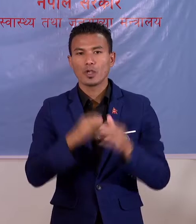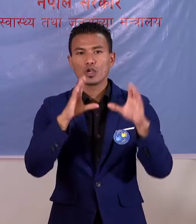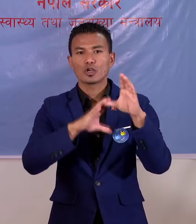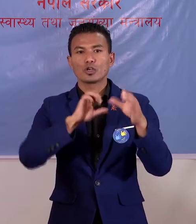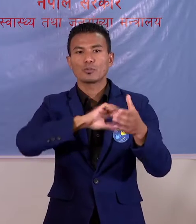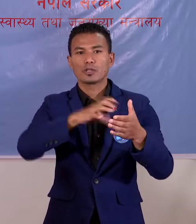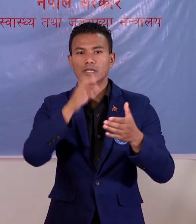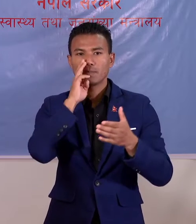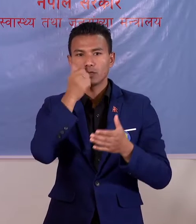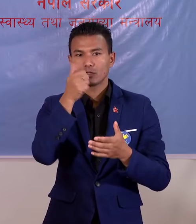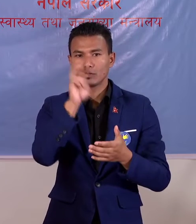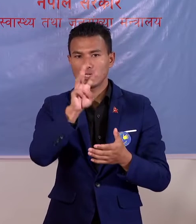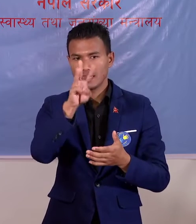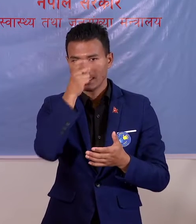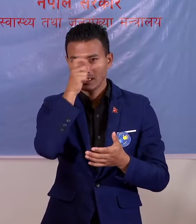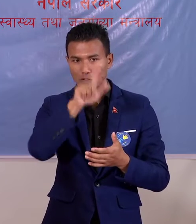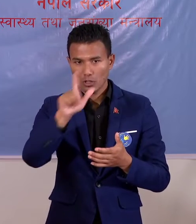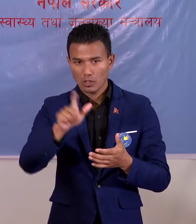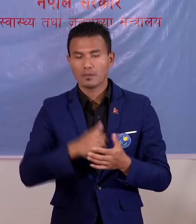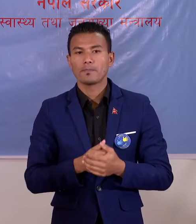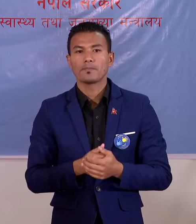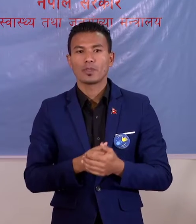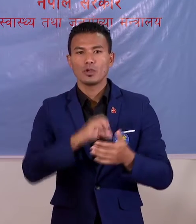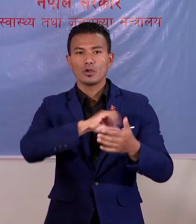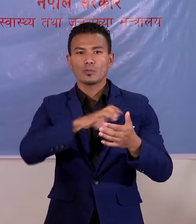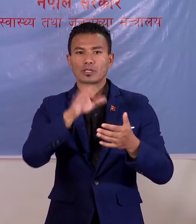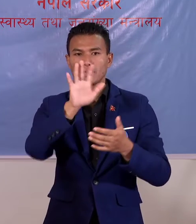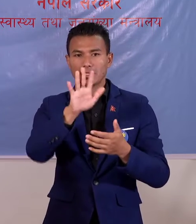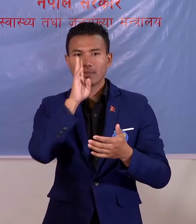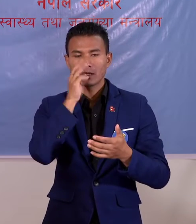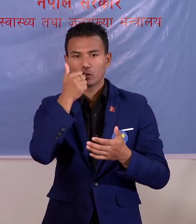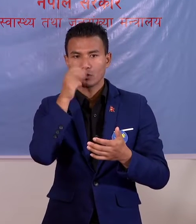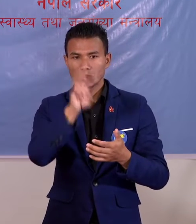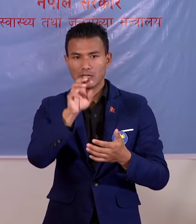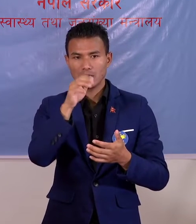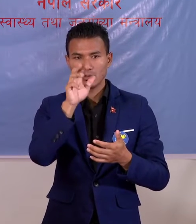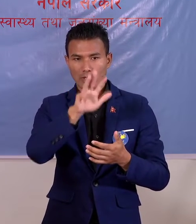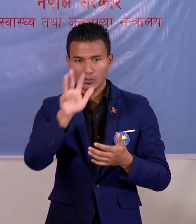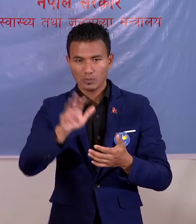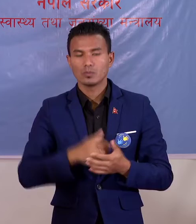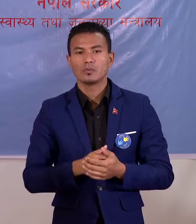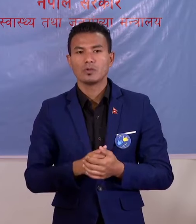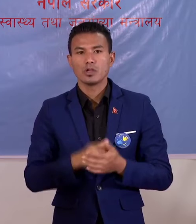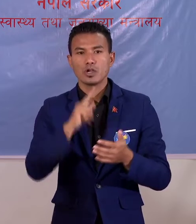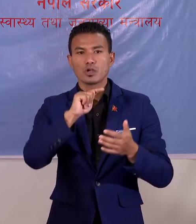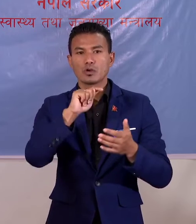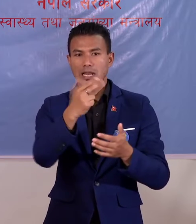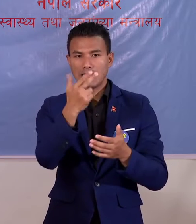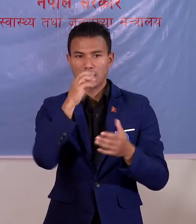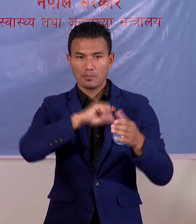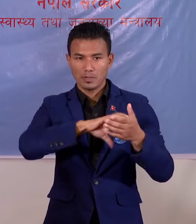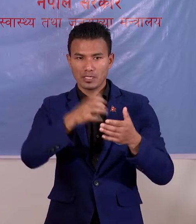गण्डकी प्रदेशमा 6,377, प्रदेश नम्बर 5 6,900, कर्णाली